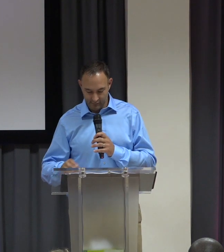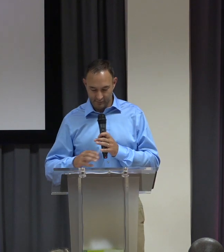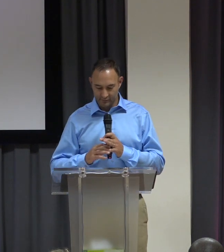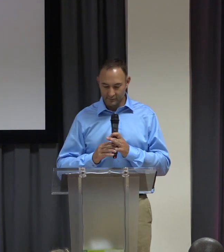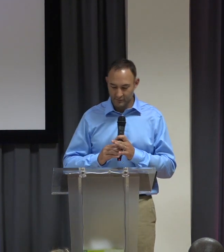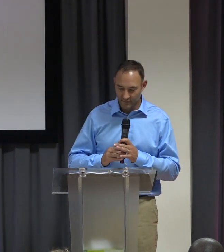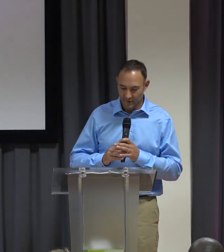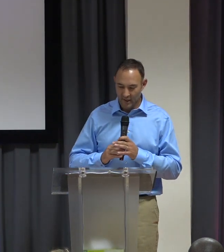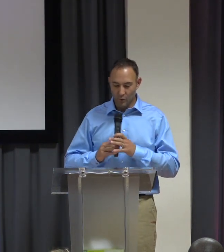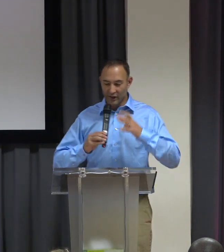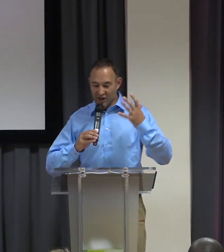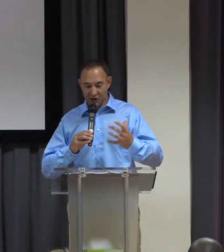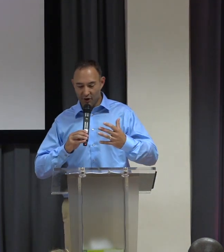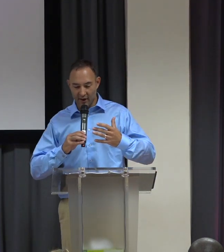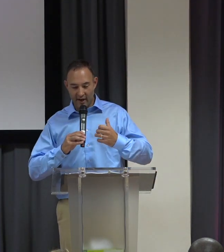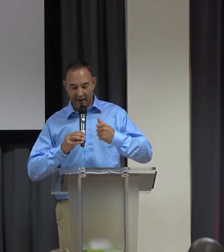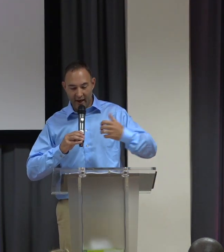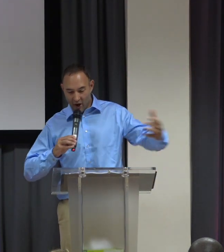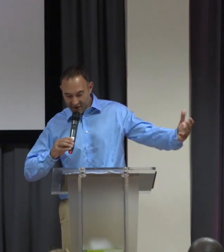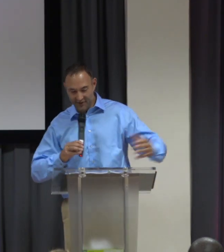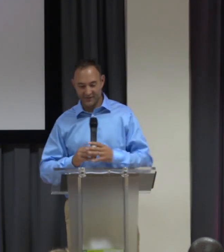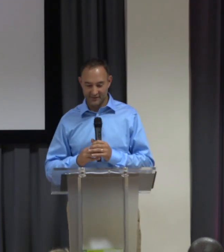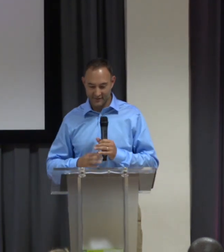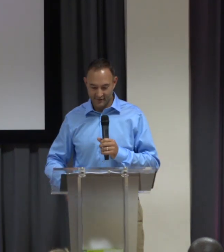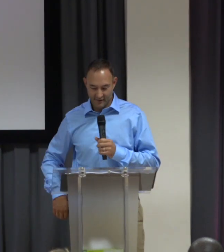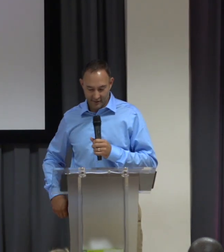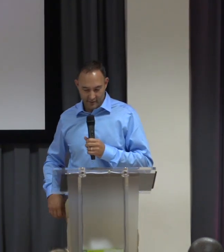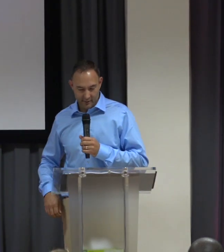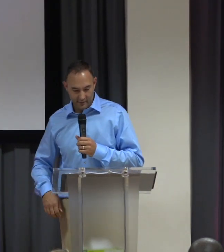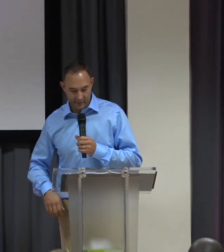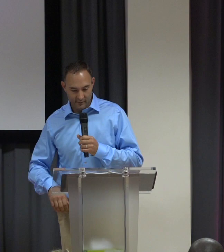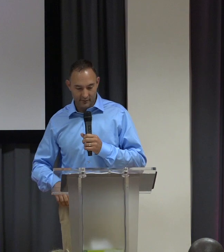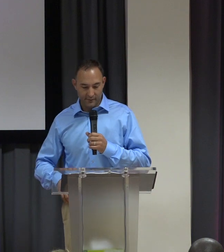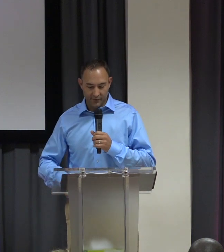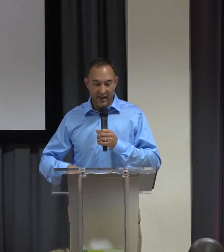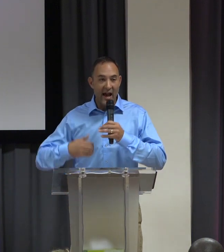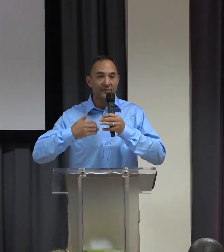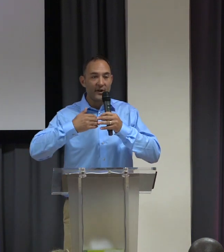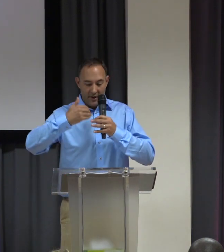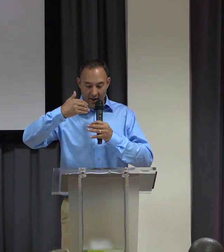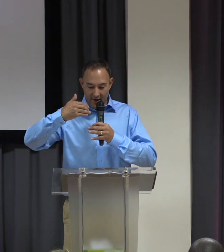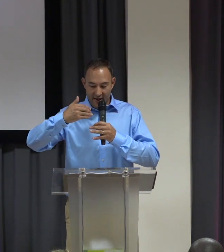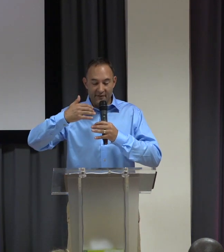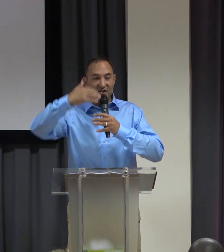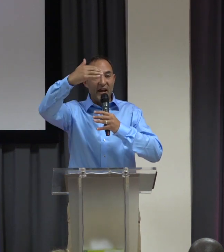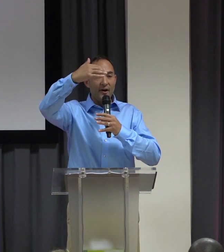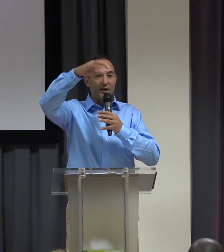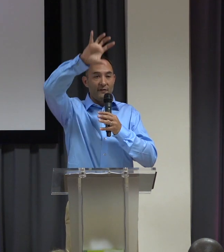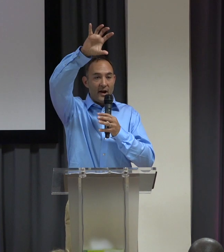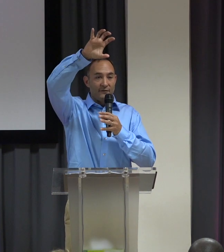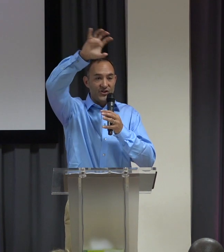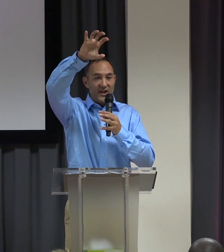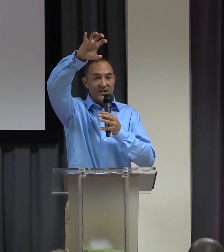de l'alcool ou de la drogue, relational chaos. des chaos dans les relations. They have a